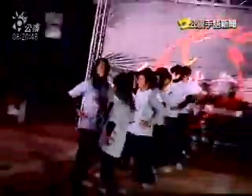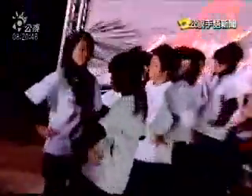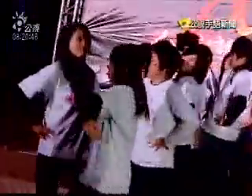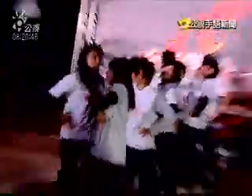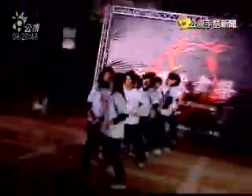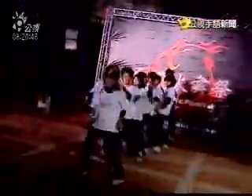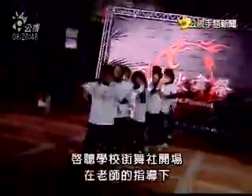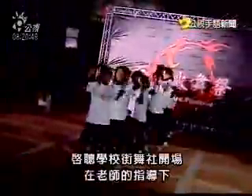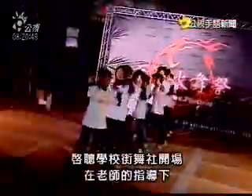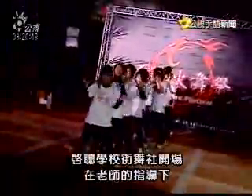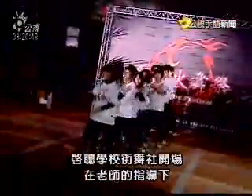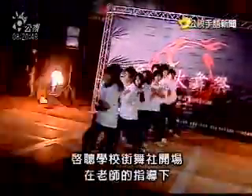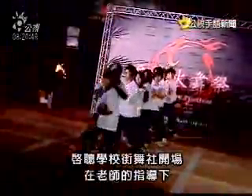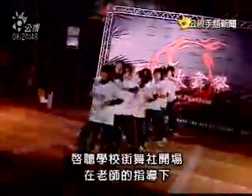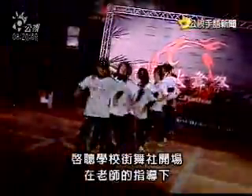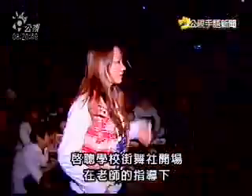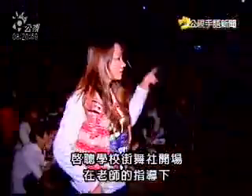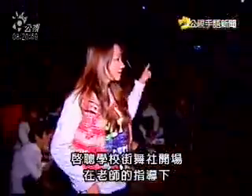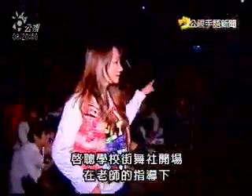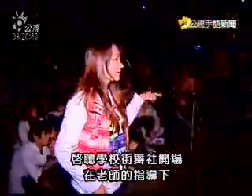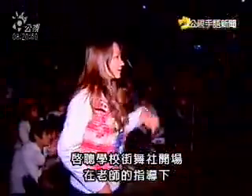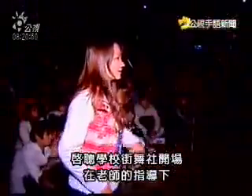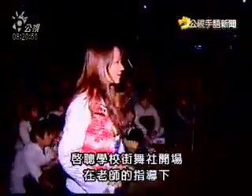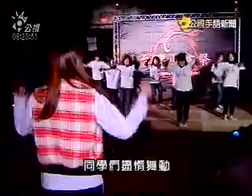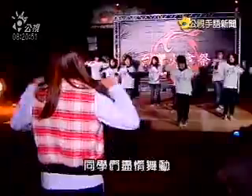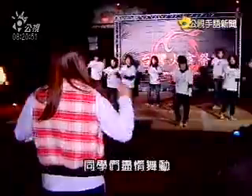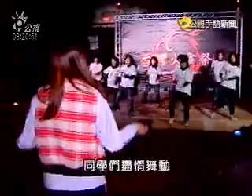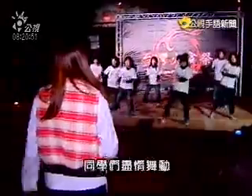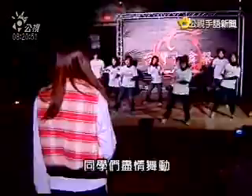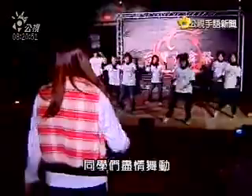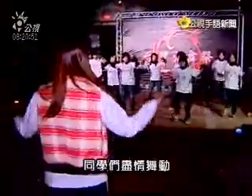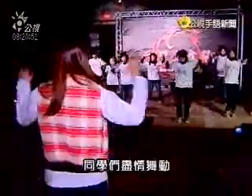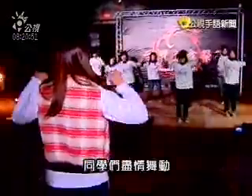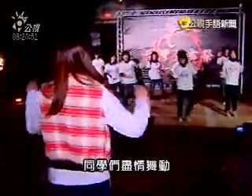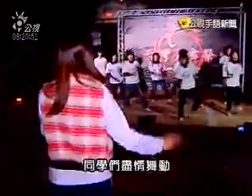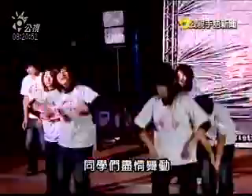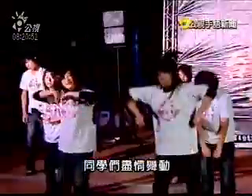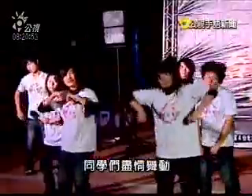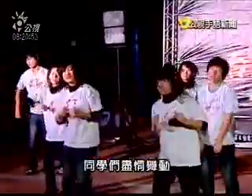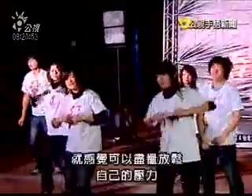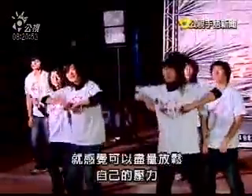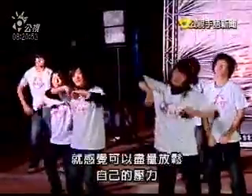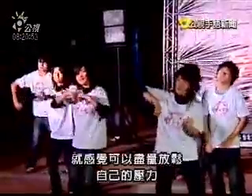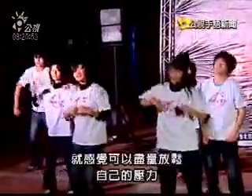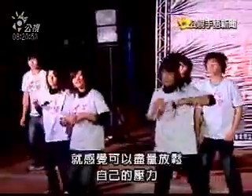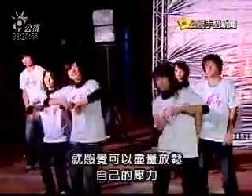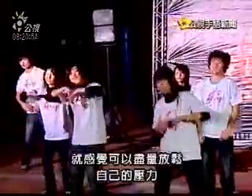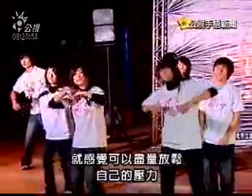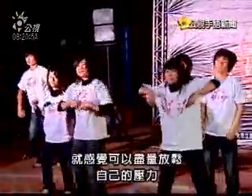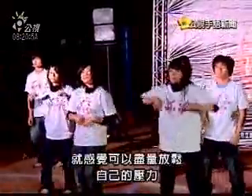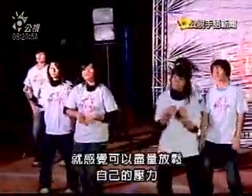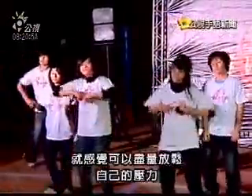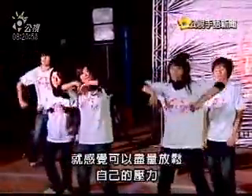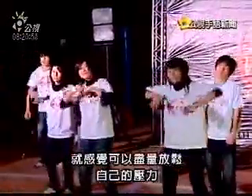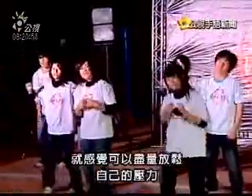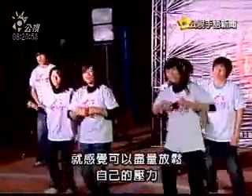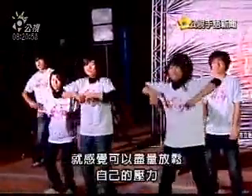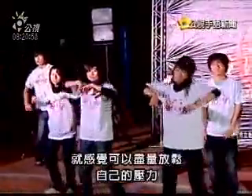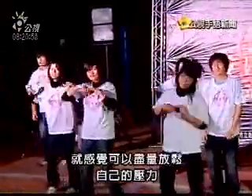启聪学校街舞社开场，在老师的指导下，同学们尽情舞动， 就感觉自己让可以放松自己的压